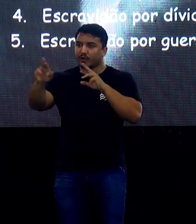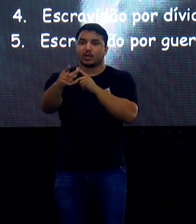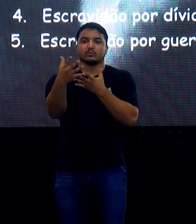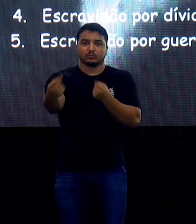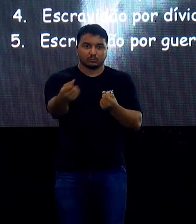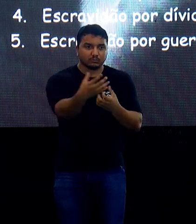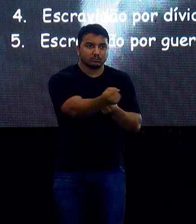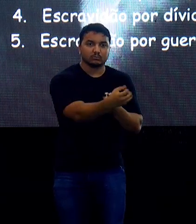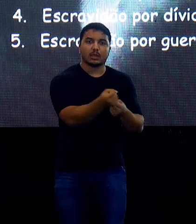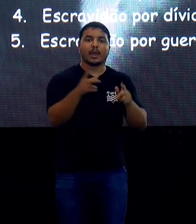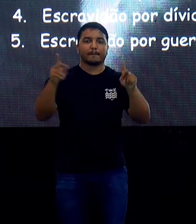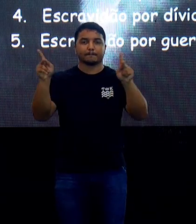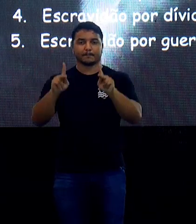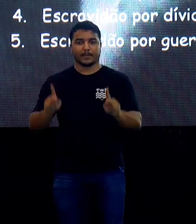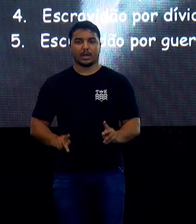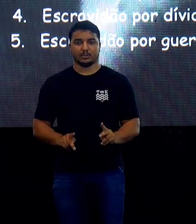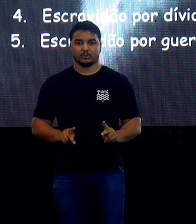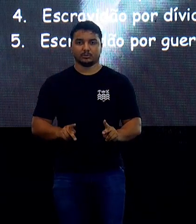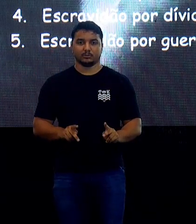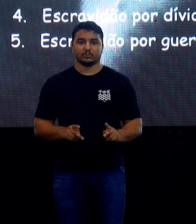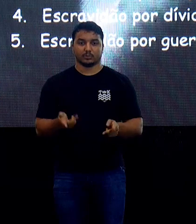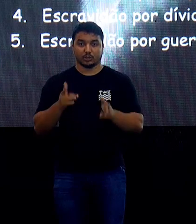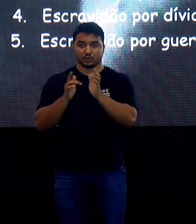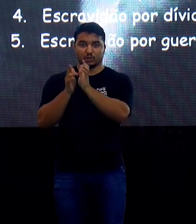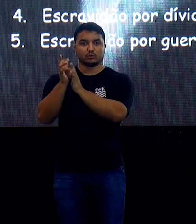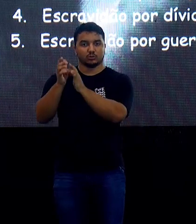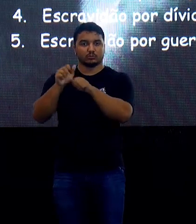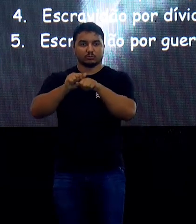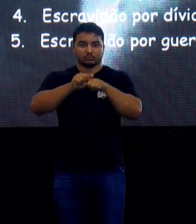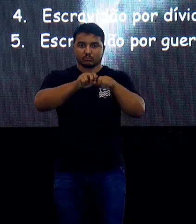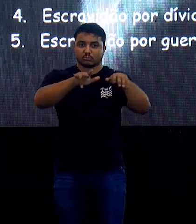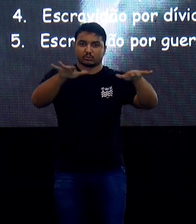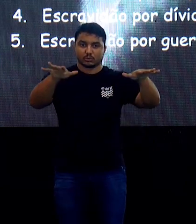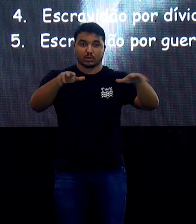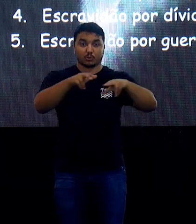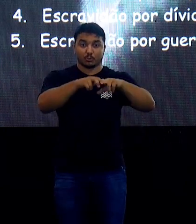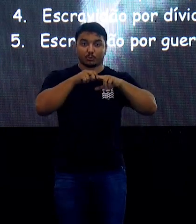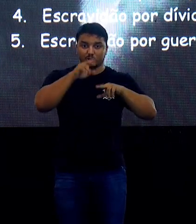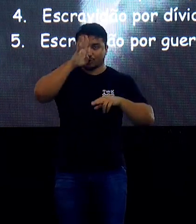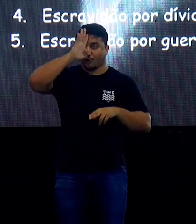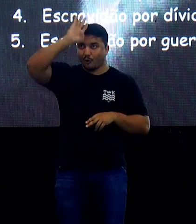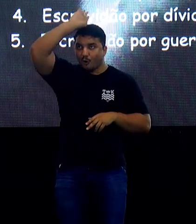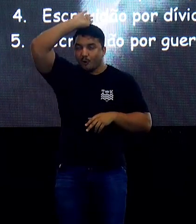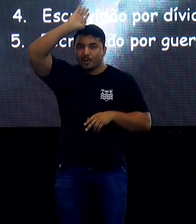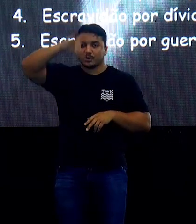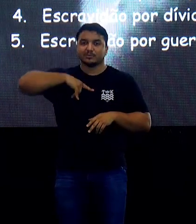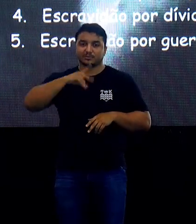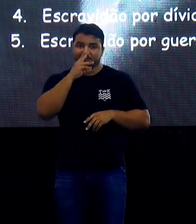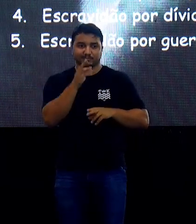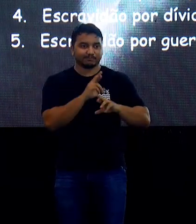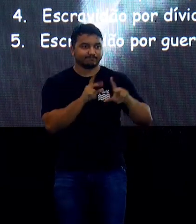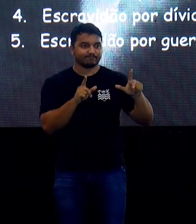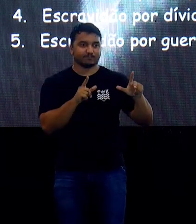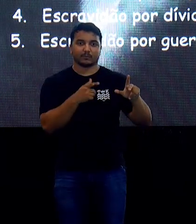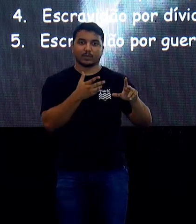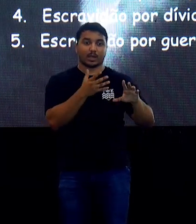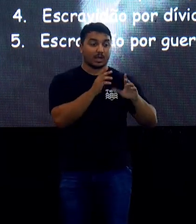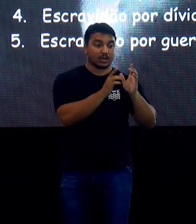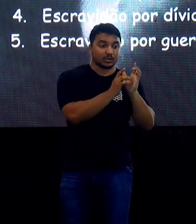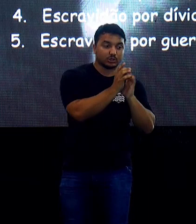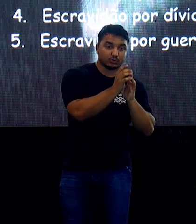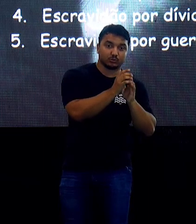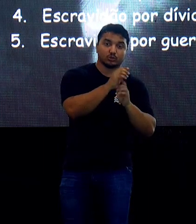da paz. Por isso que o cristianismo se separou